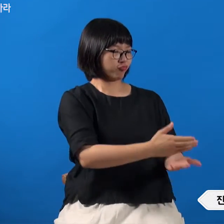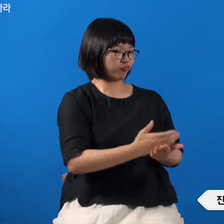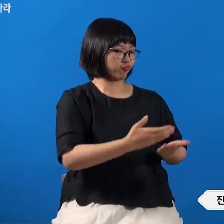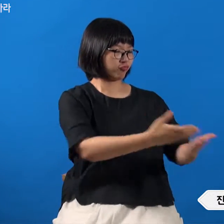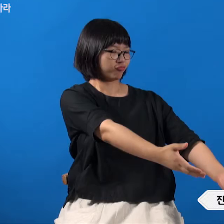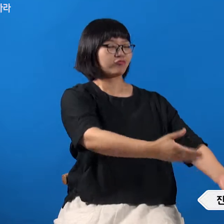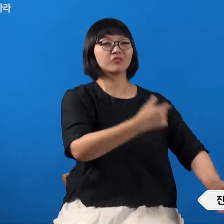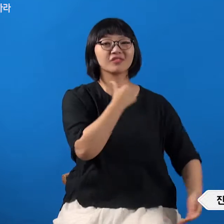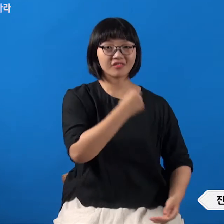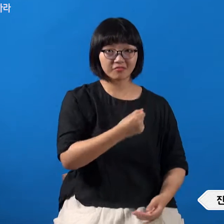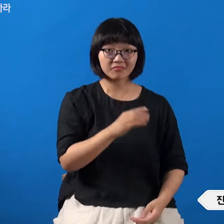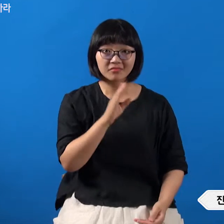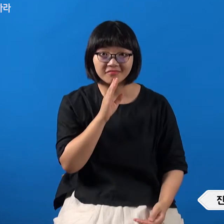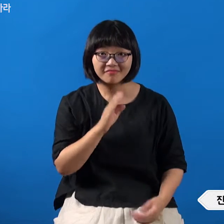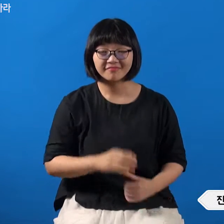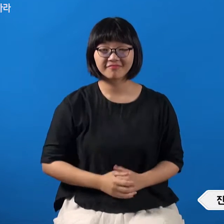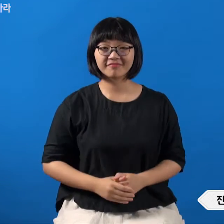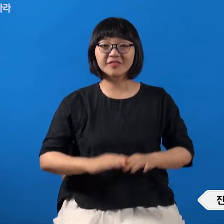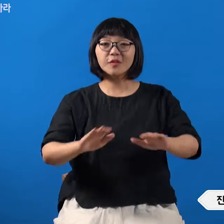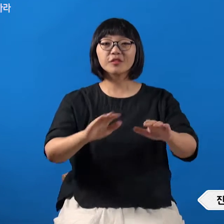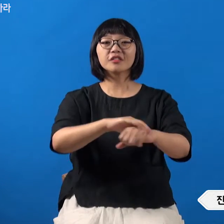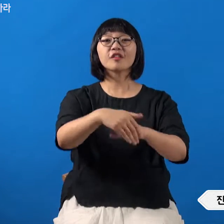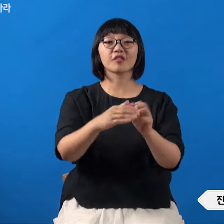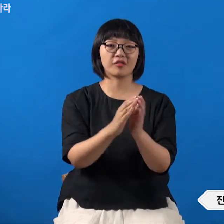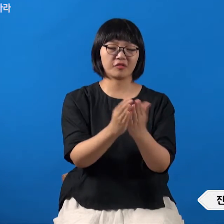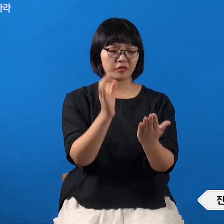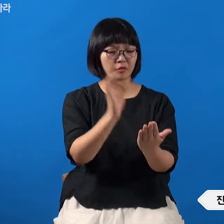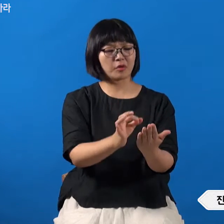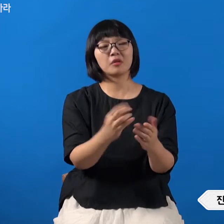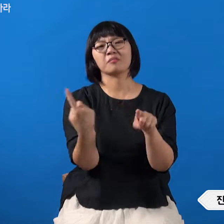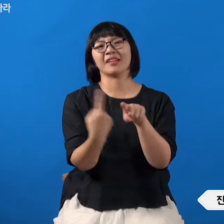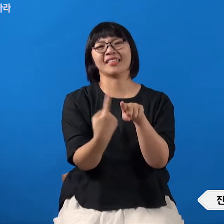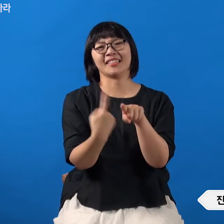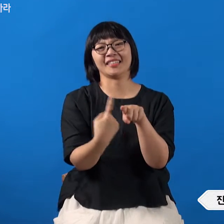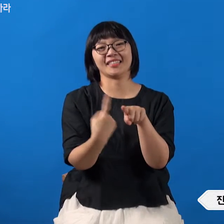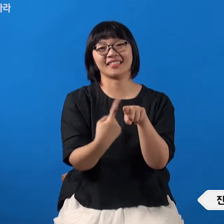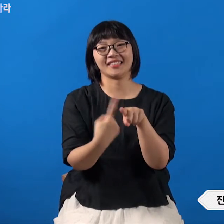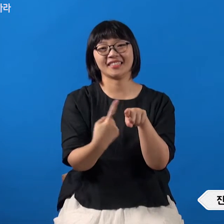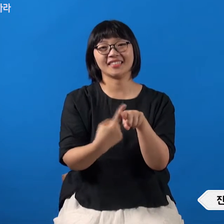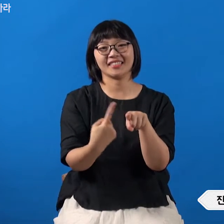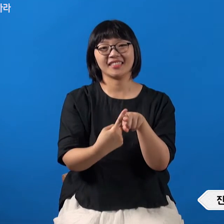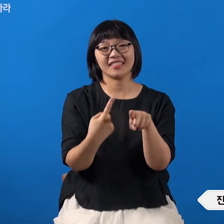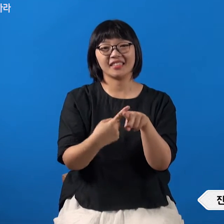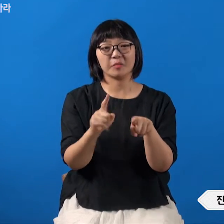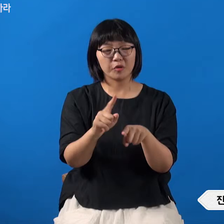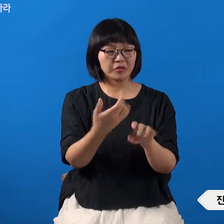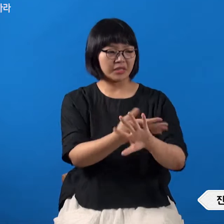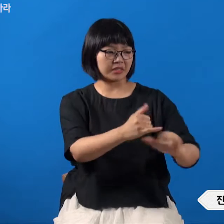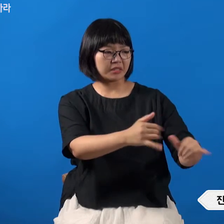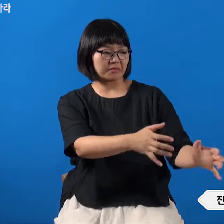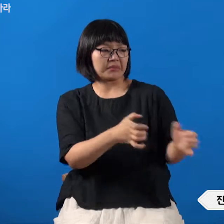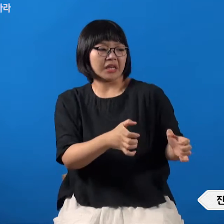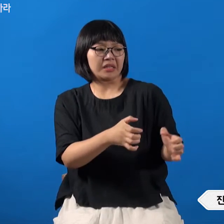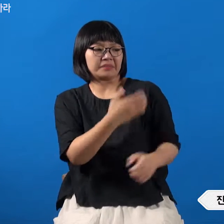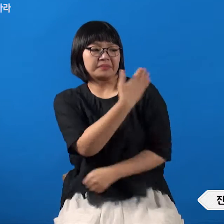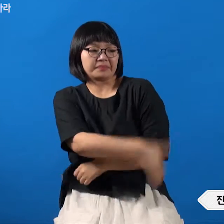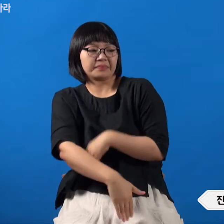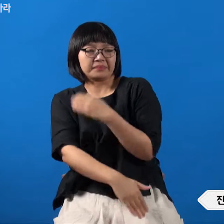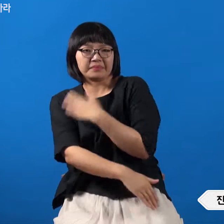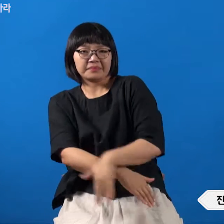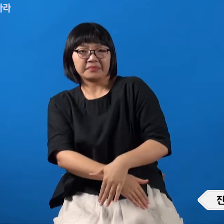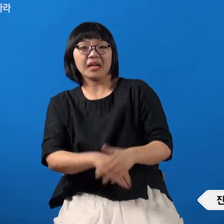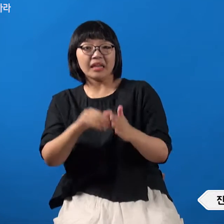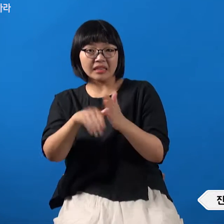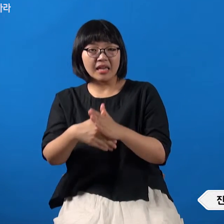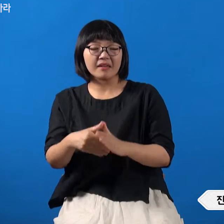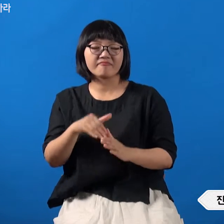있지 않습니까? 오늘 성경은 바로 그렇게 말씀합니다. 인색할 때 오히려 더